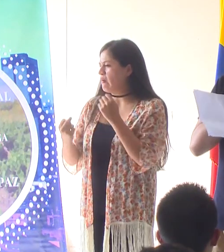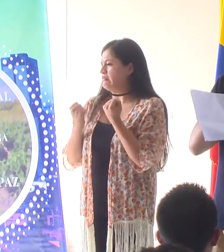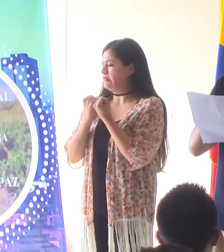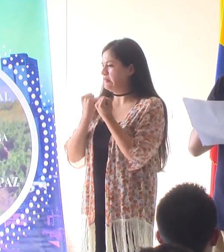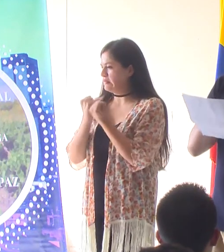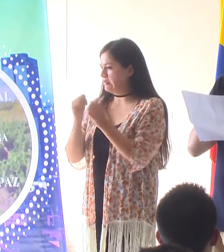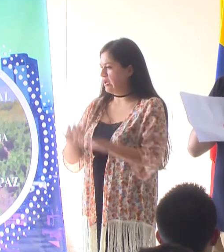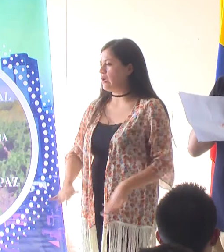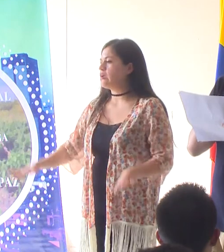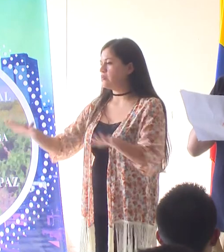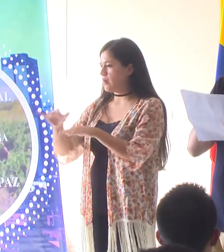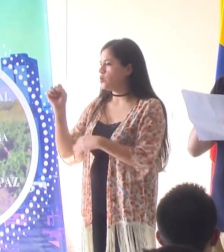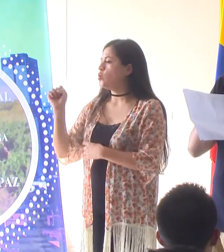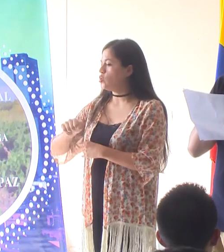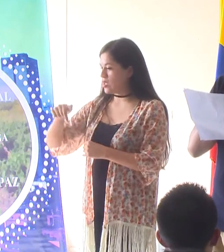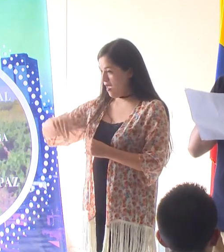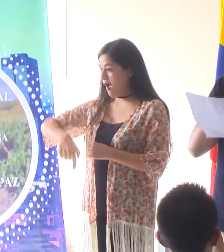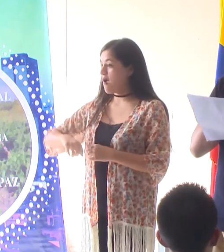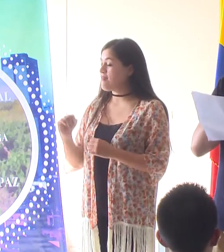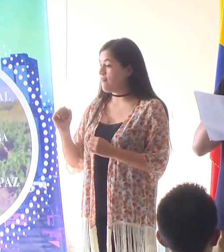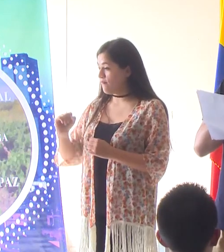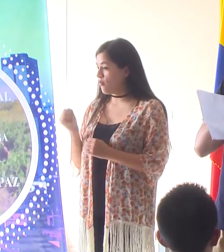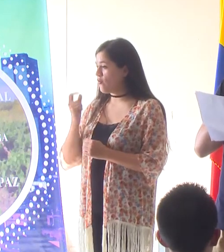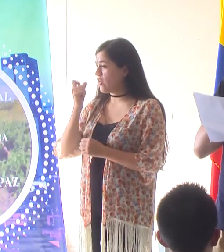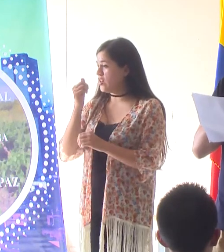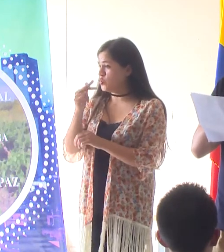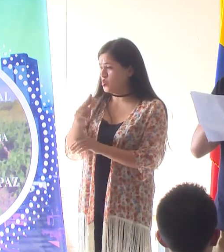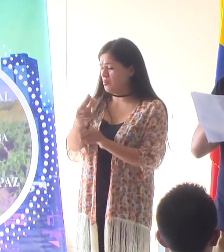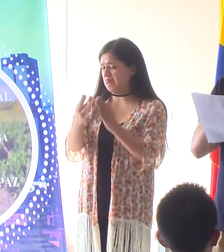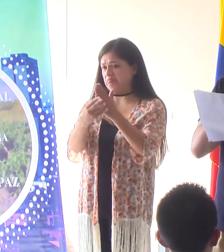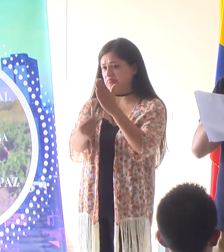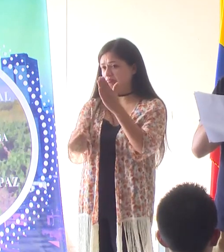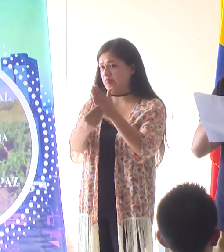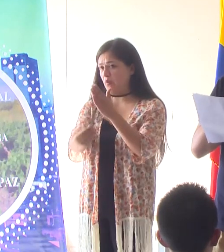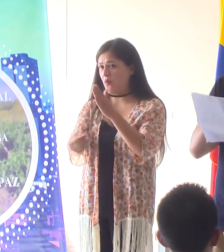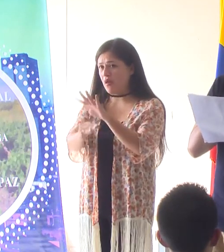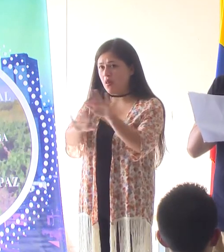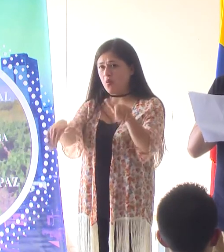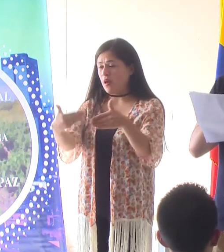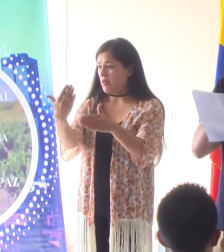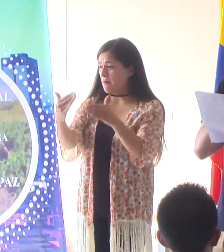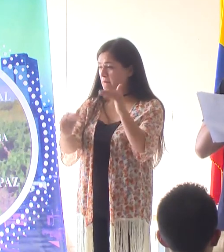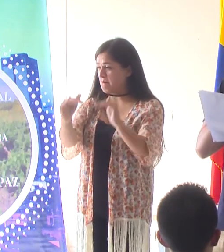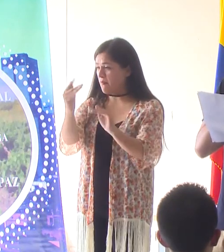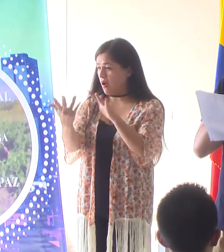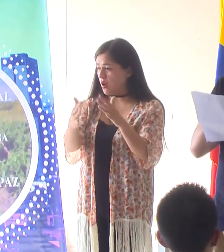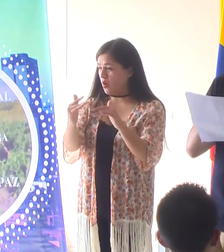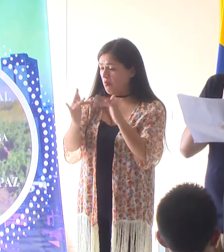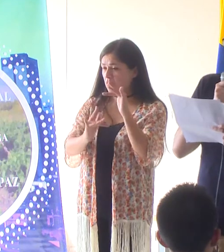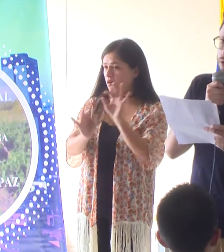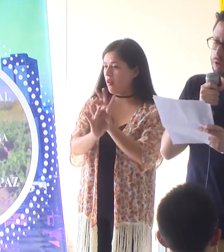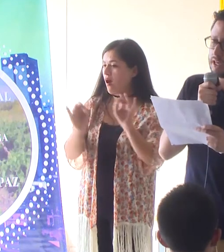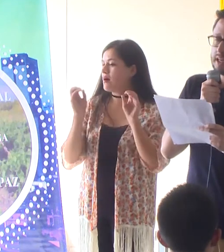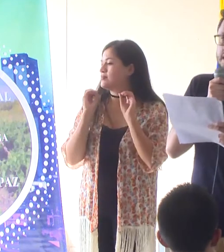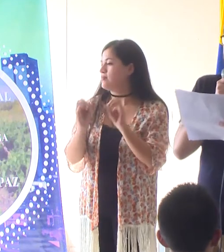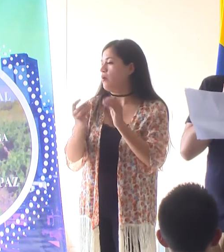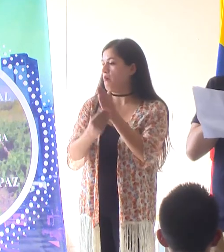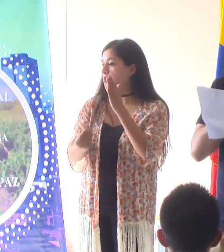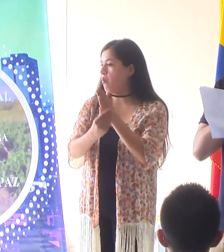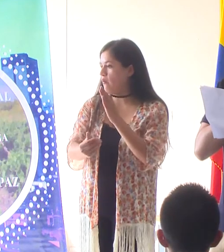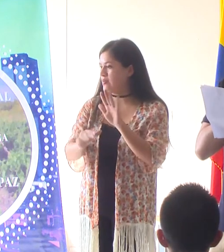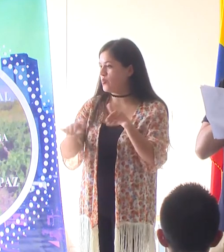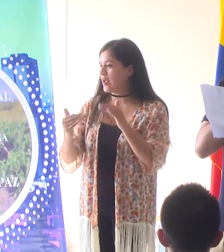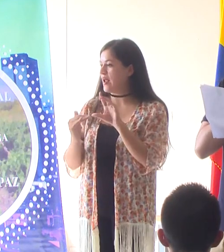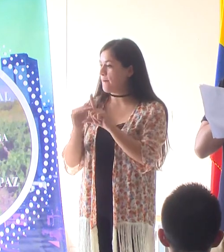si en bogotá el sur es pobre no tiene puntos medios no se refresca en la ilusión de la clase